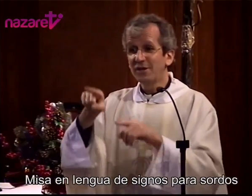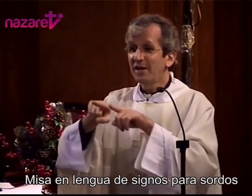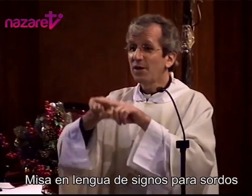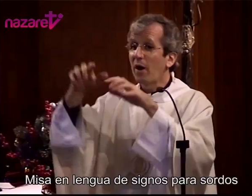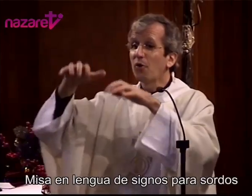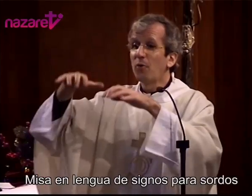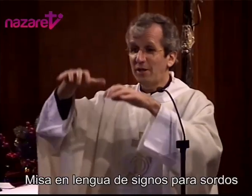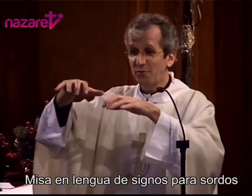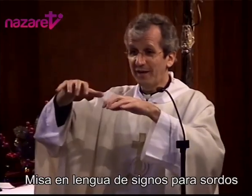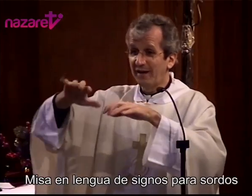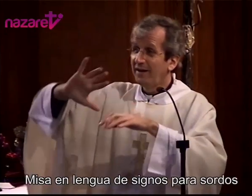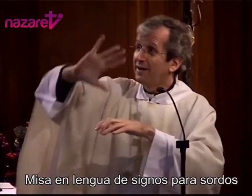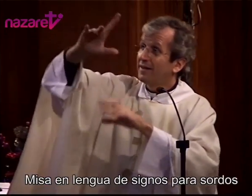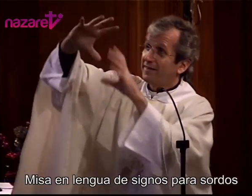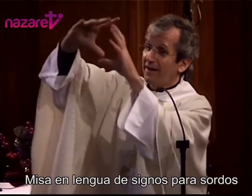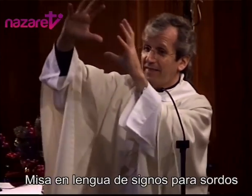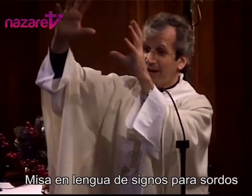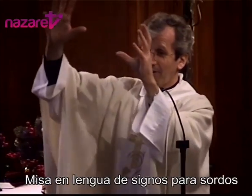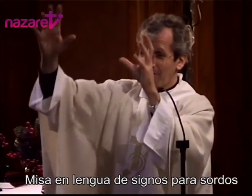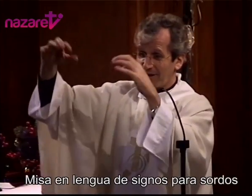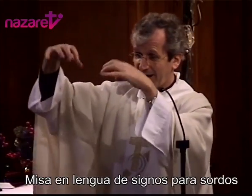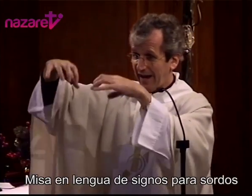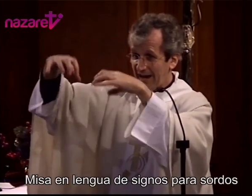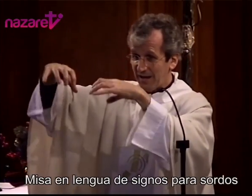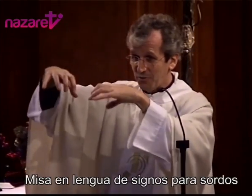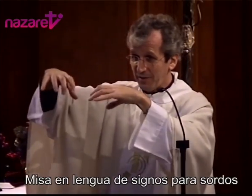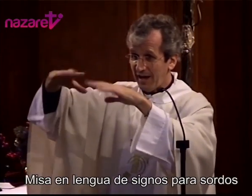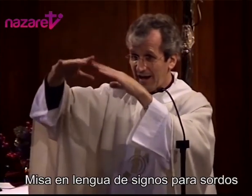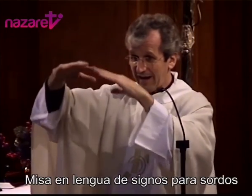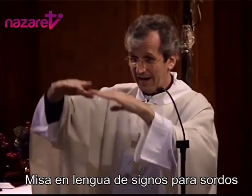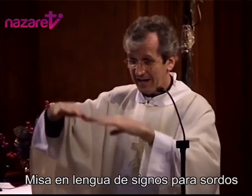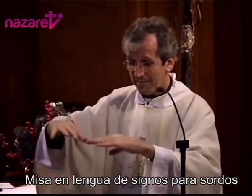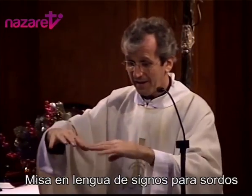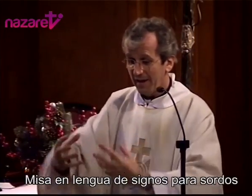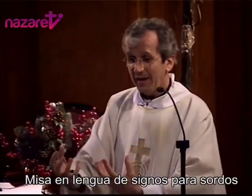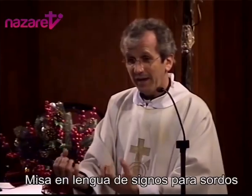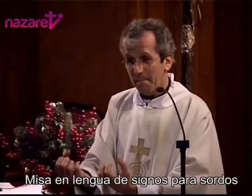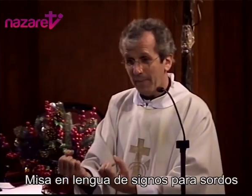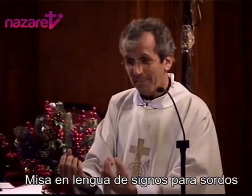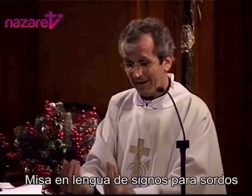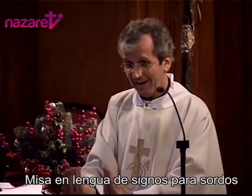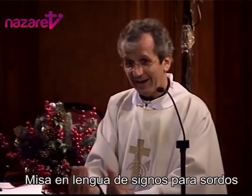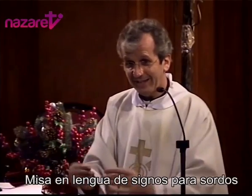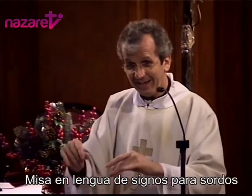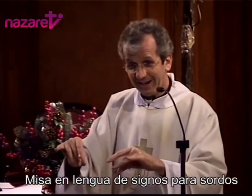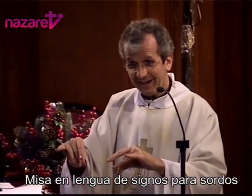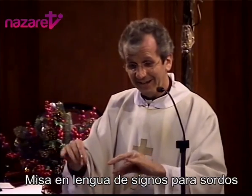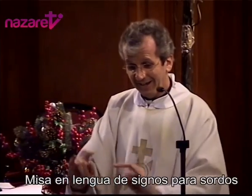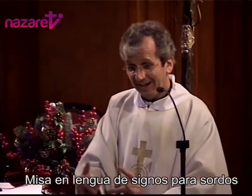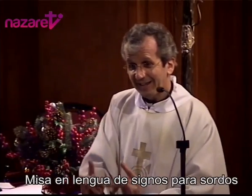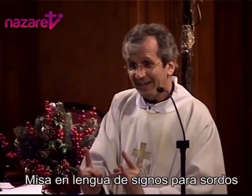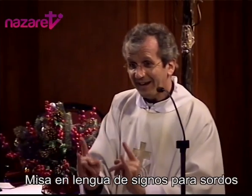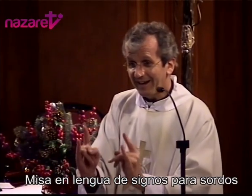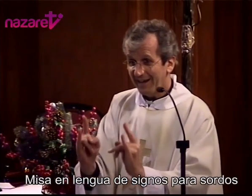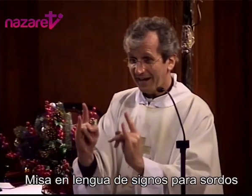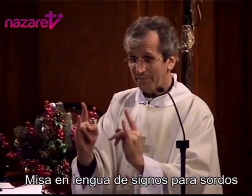Dios igual como la lluvia. Del cielo cae la lluvia, la nieve empapa